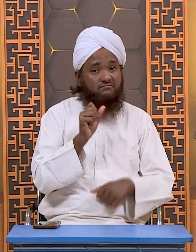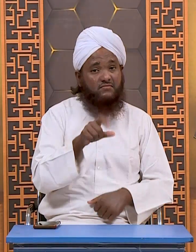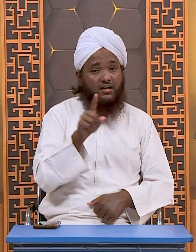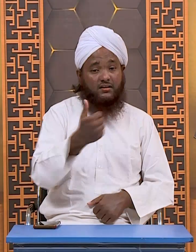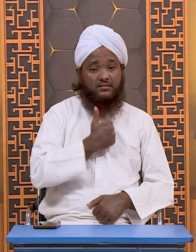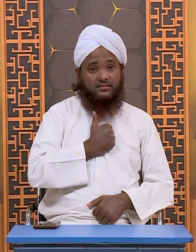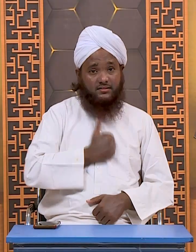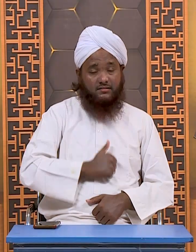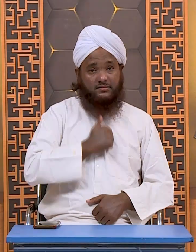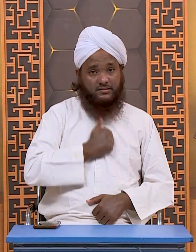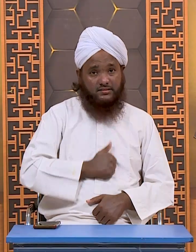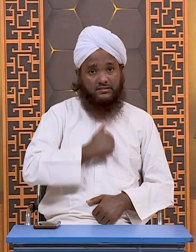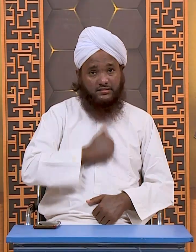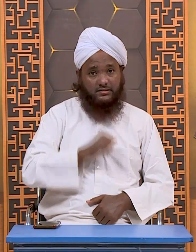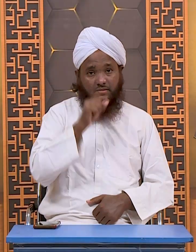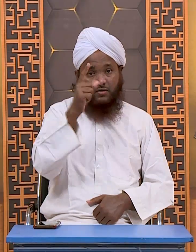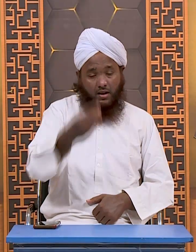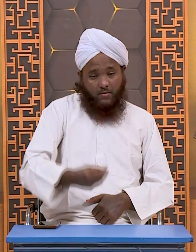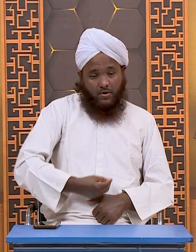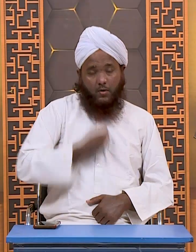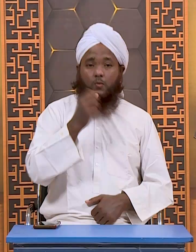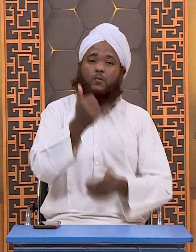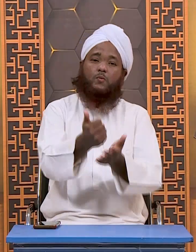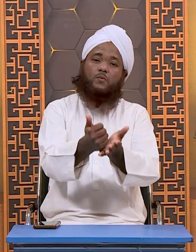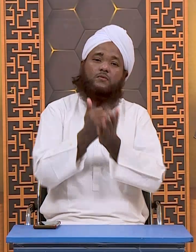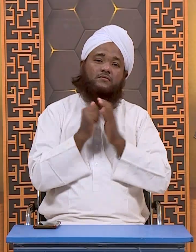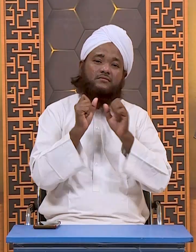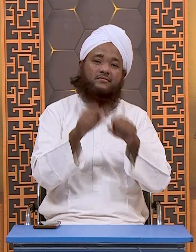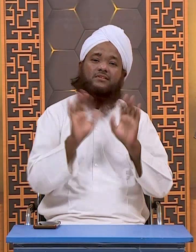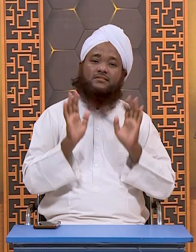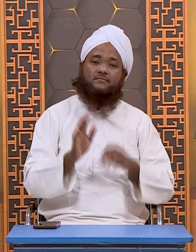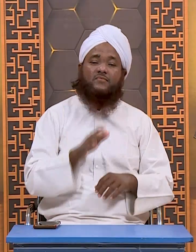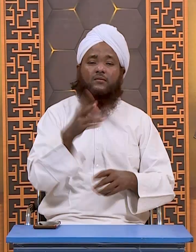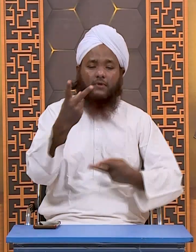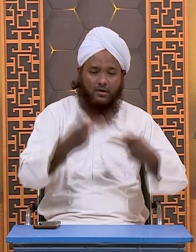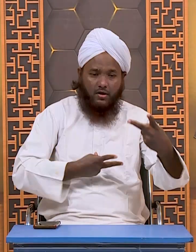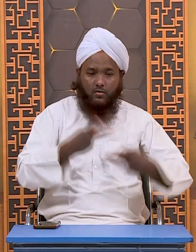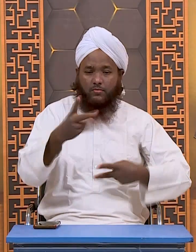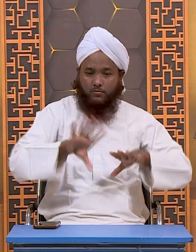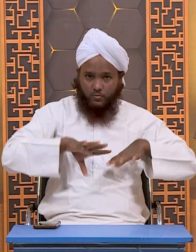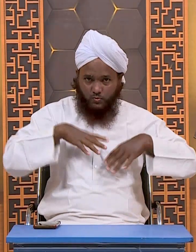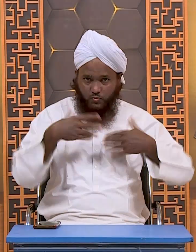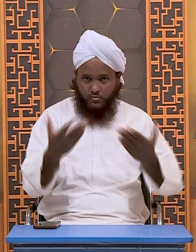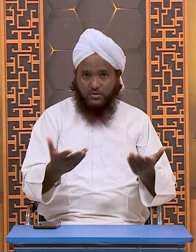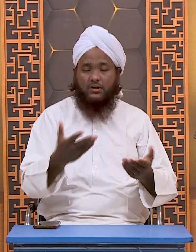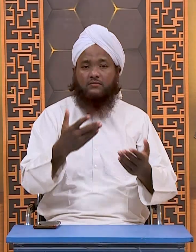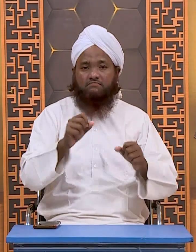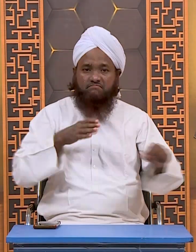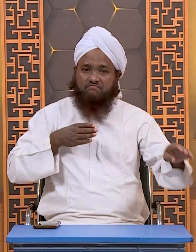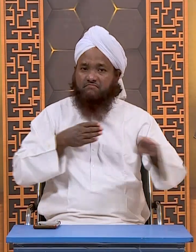کر کے اللہ پاک کی رضا پا سکتے ہیں۔ اچھا، اسی طرح کاروبار میں نقصان ہو جائے اور ایکسیڈنٹ ہو جائے، اللہ عافیت